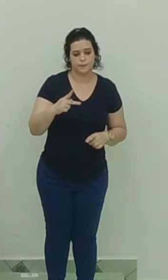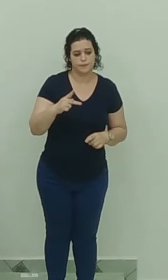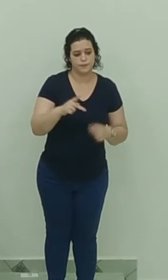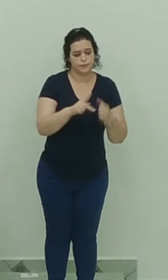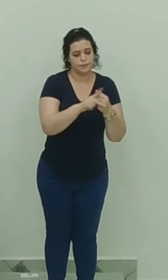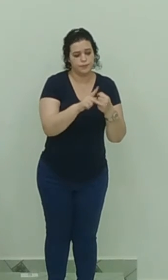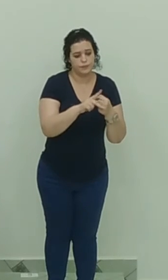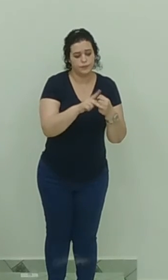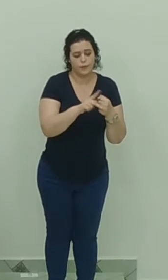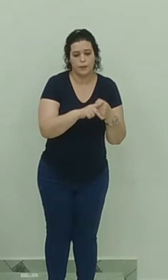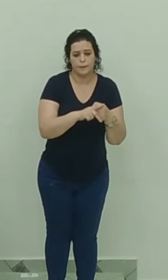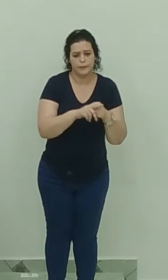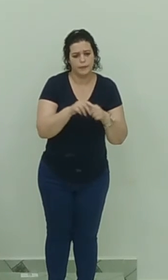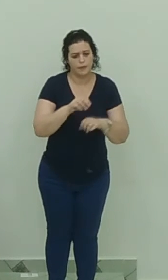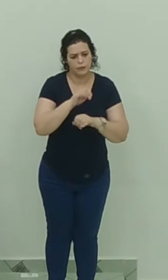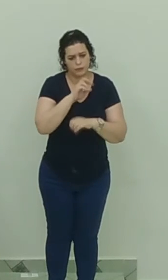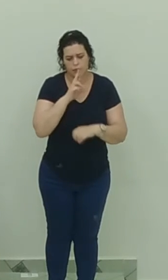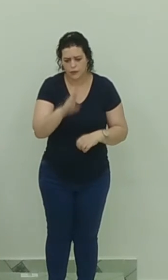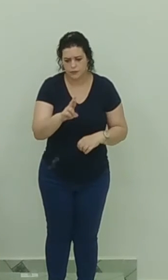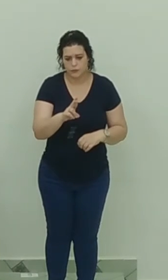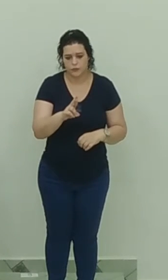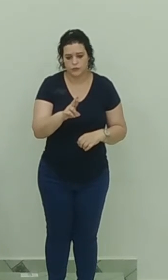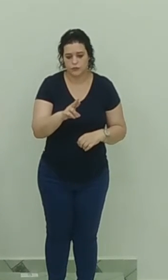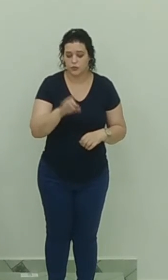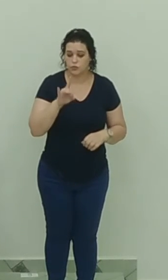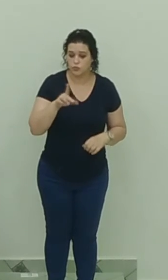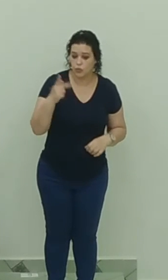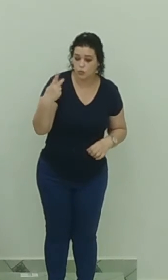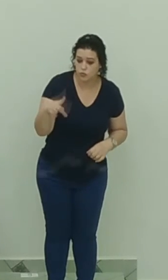onde você vai? Onde você vai não tem palavra de vida eterna, não.